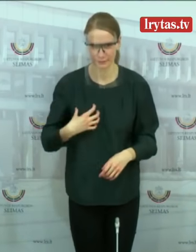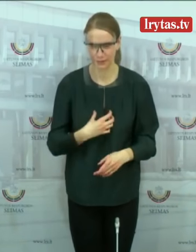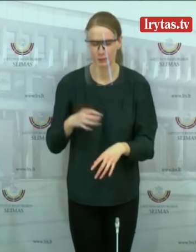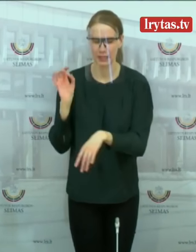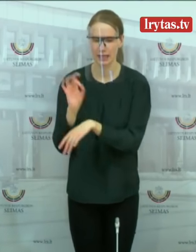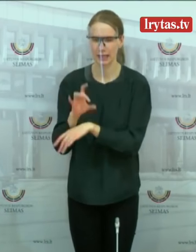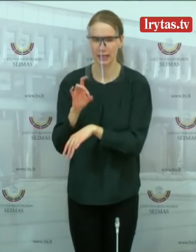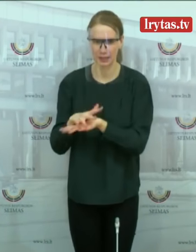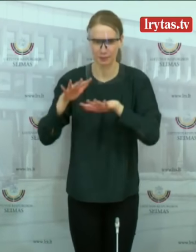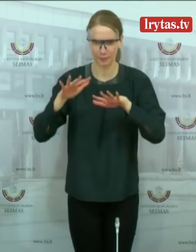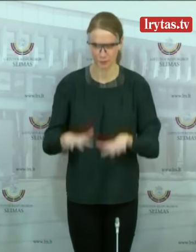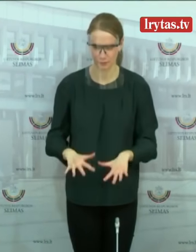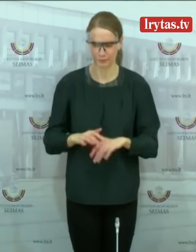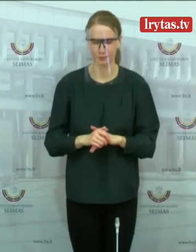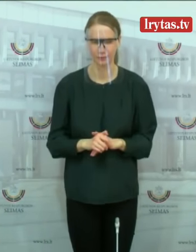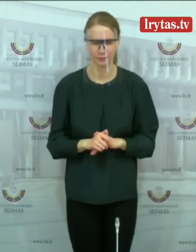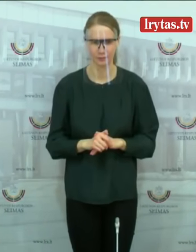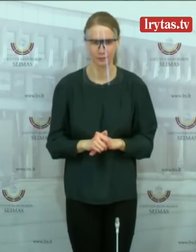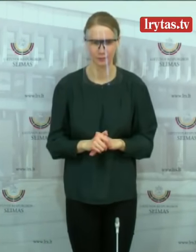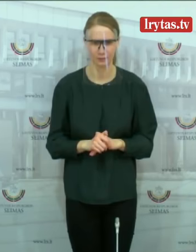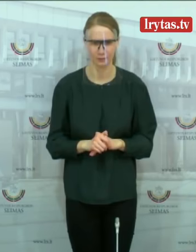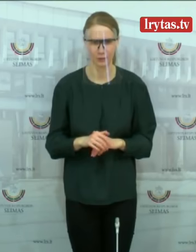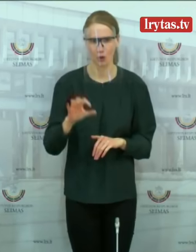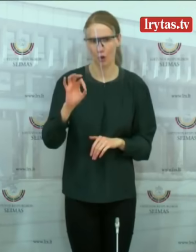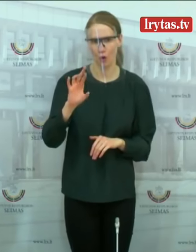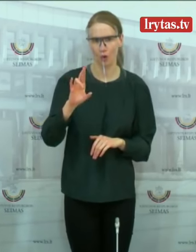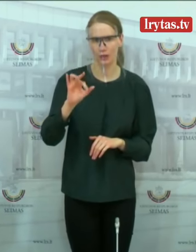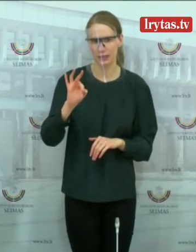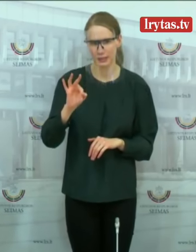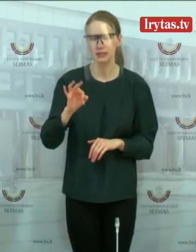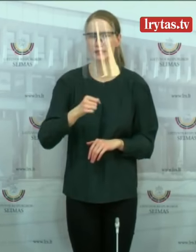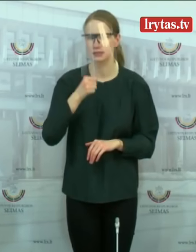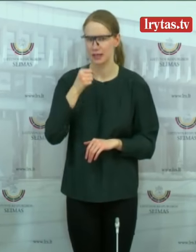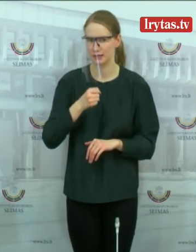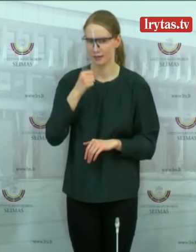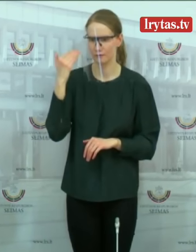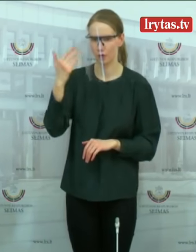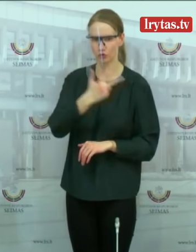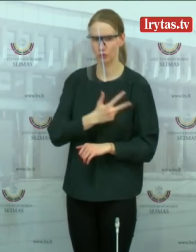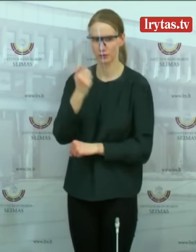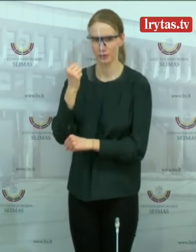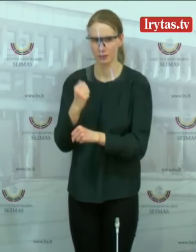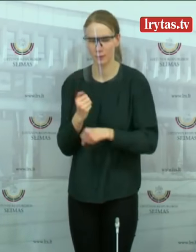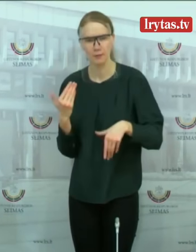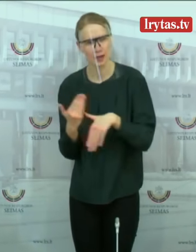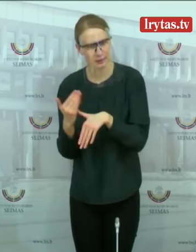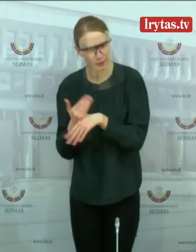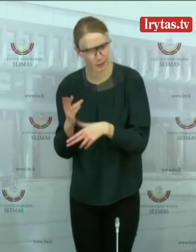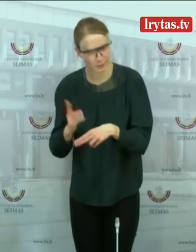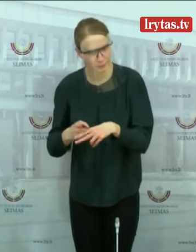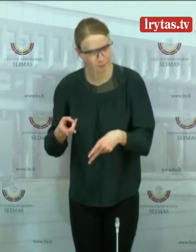Klaipėdoje, VŠI Ori senatvė susirgo socialinio darbuotojo padėjėjas